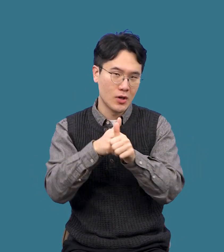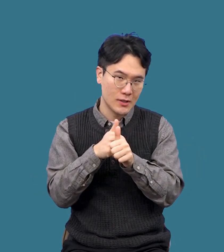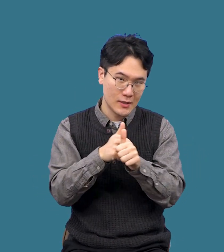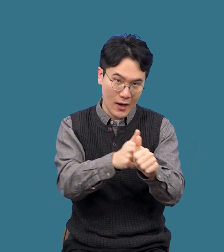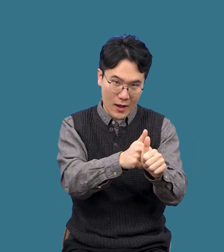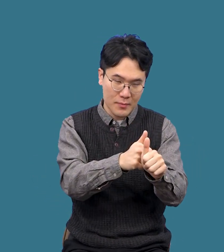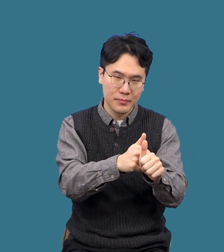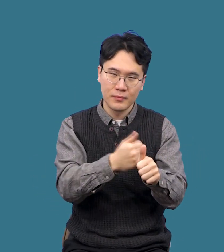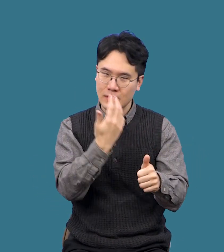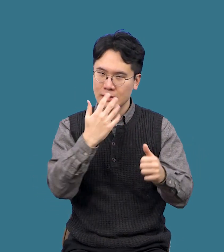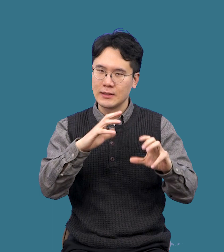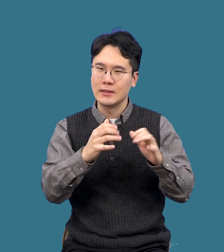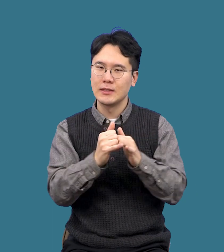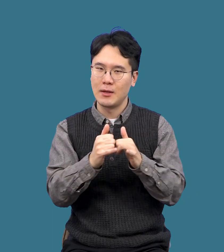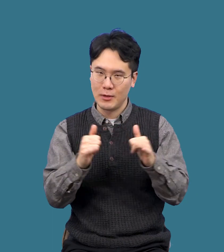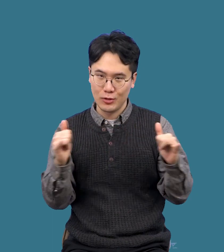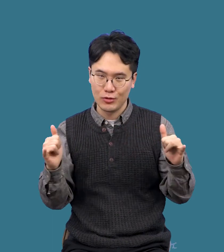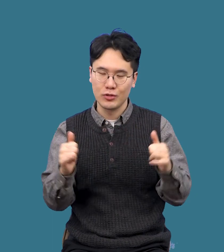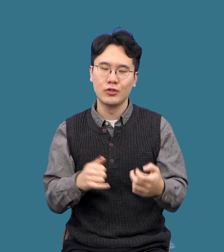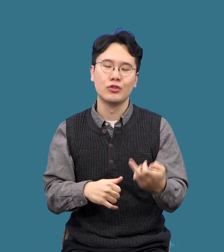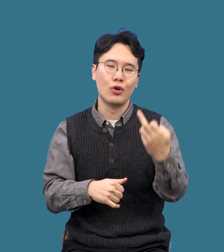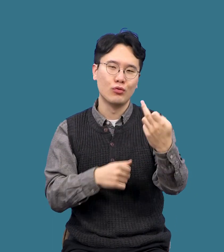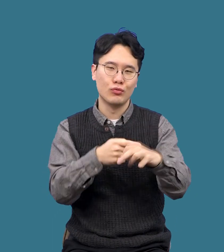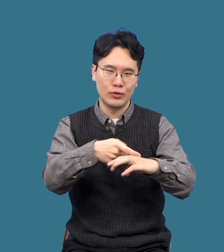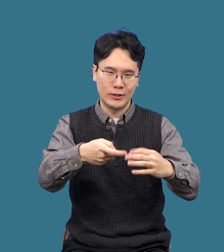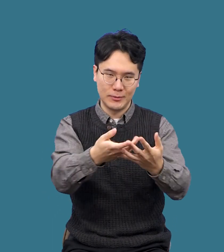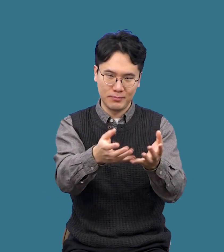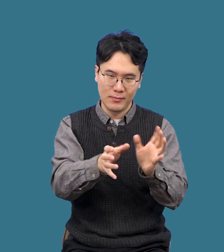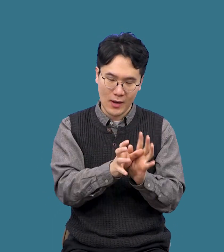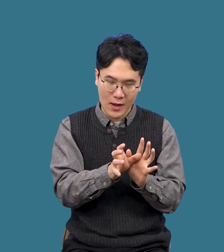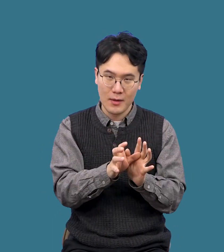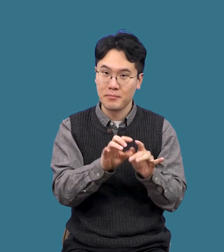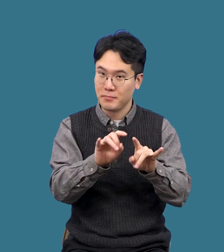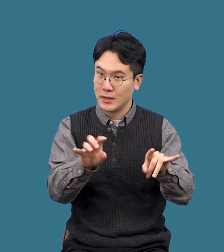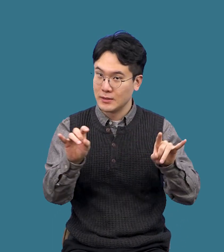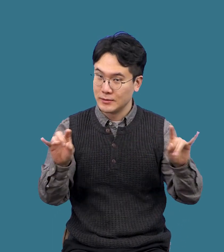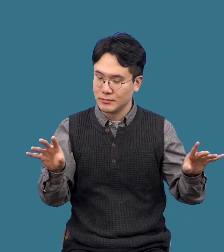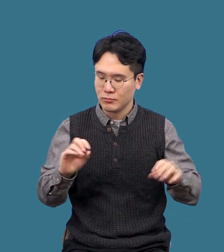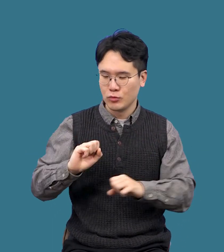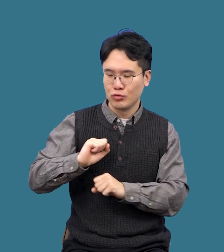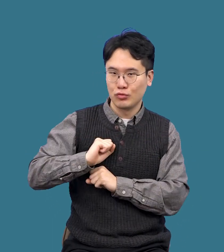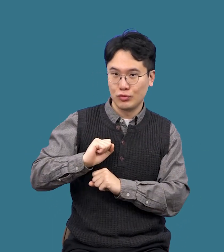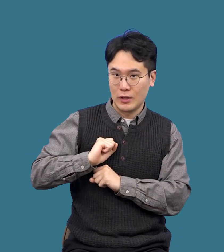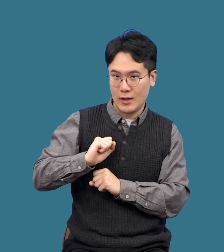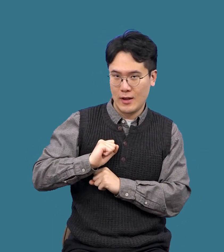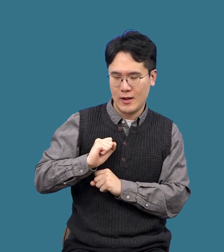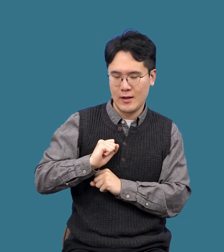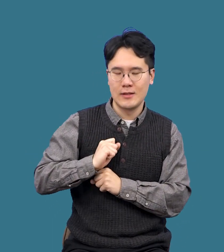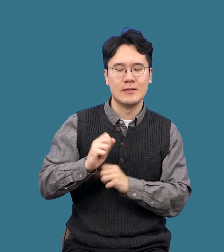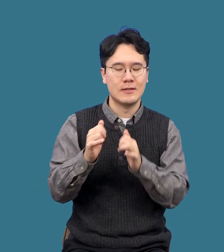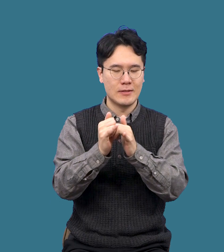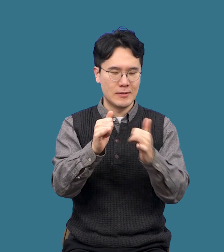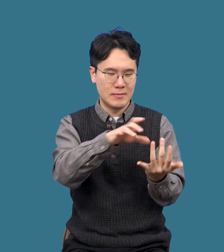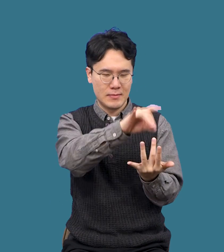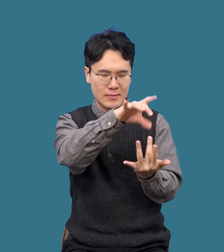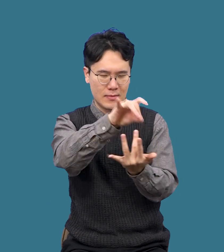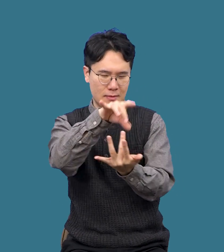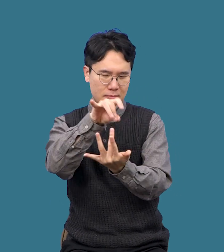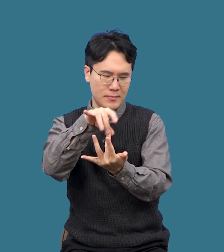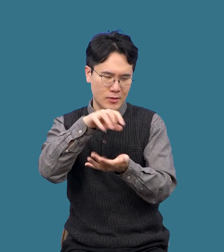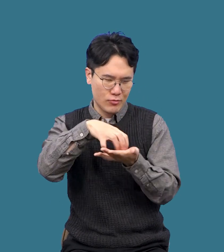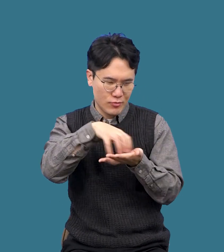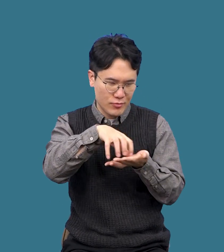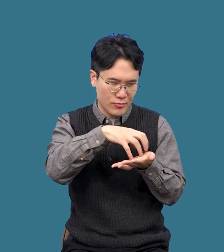12지파별로 군대 나갈 수 있는 사람들을 다 계수한 후에 넘버링, 숫자를 세웠어요.